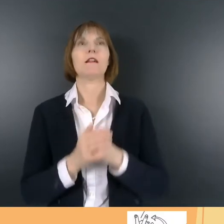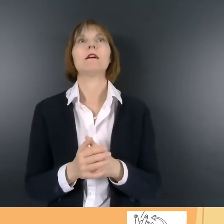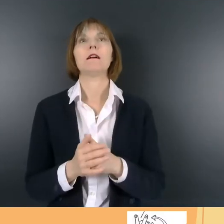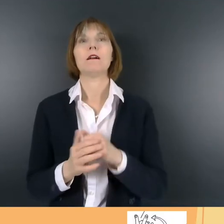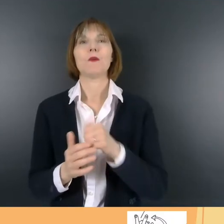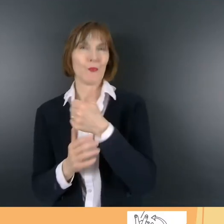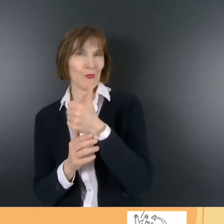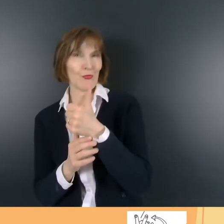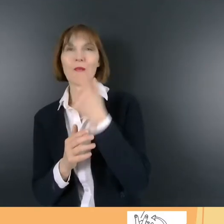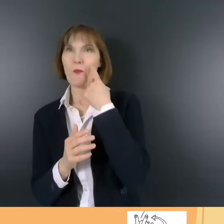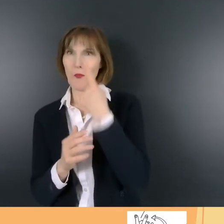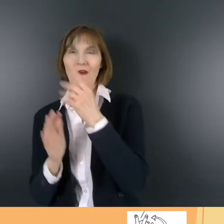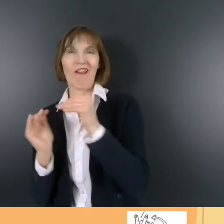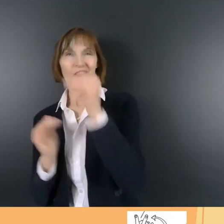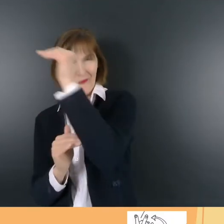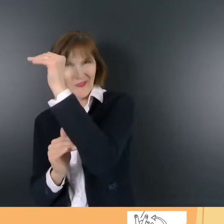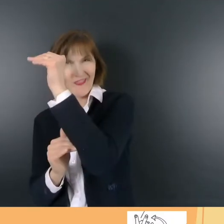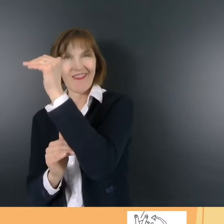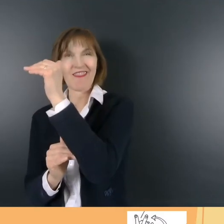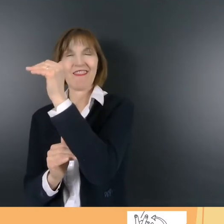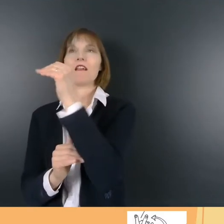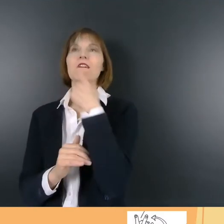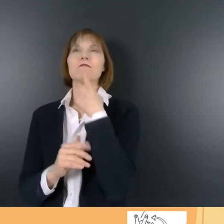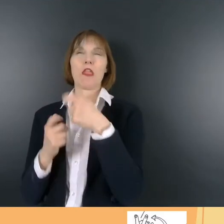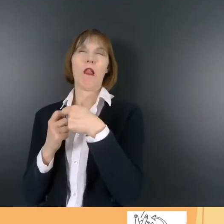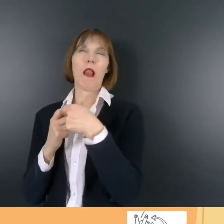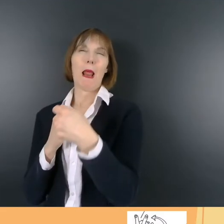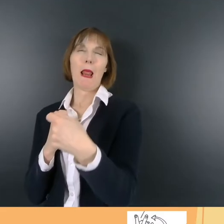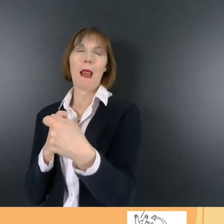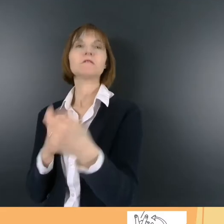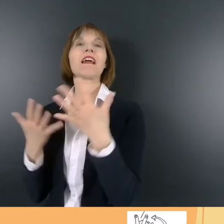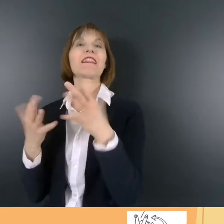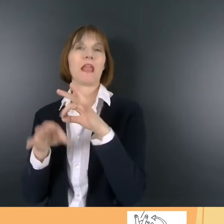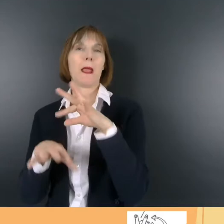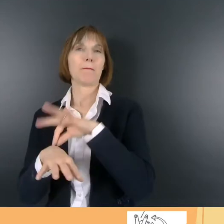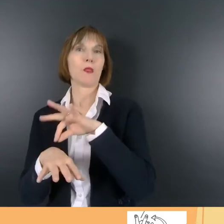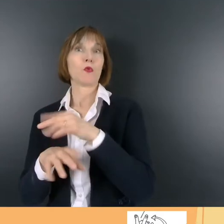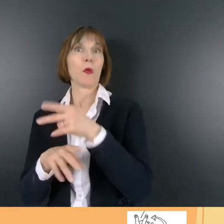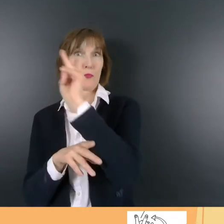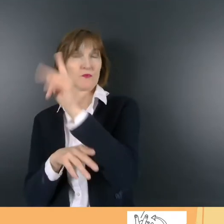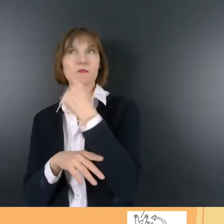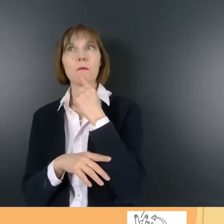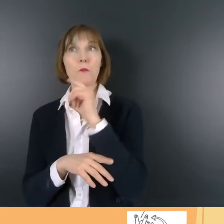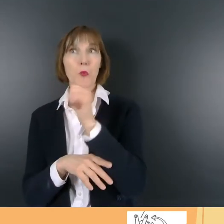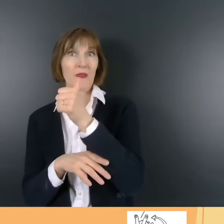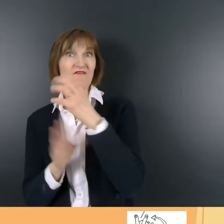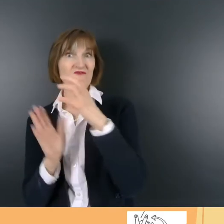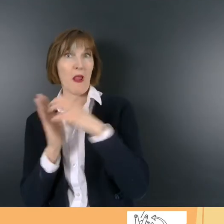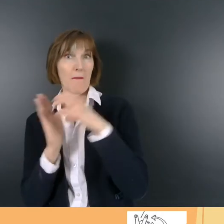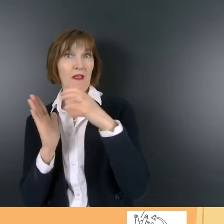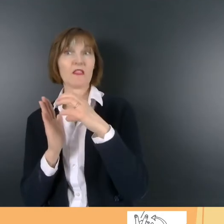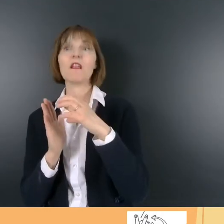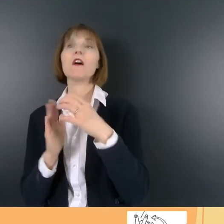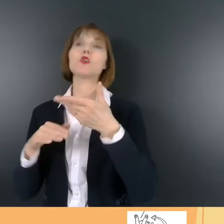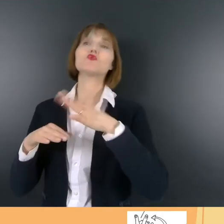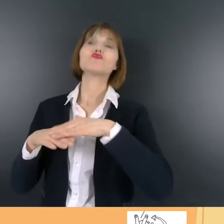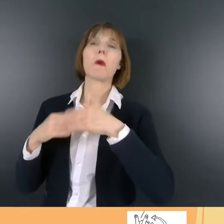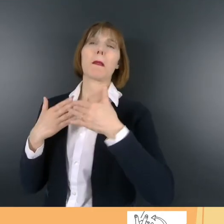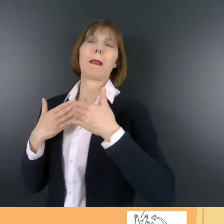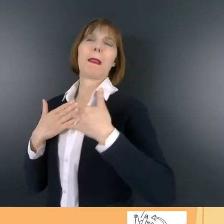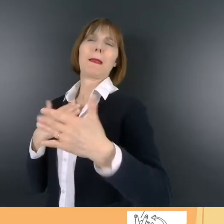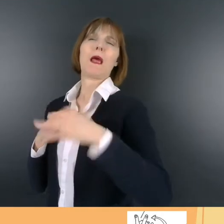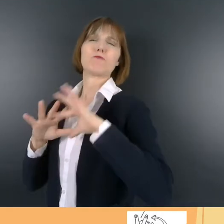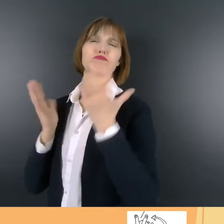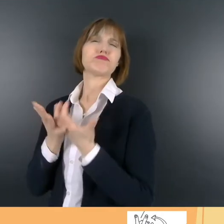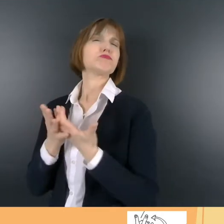une version adulte. Ça dure quand même plus de 10 minutes. C'est un premier chapitre sur 45 chapitres au total. Et